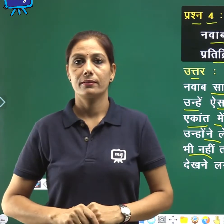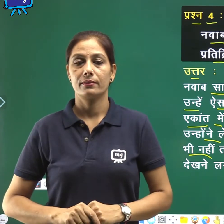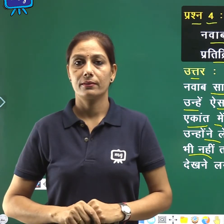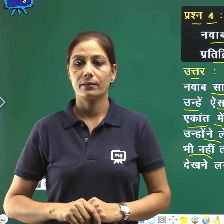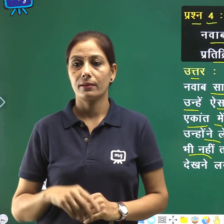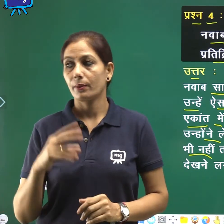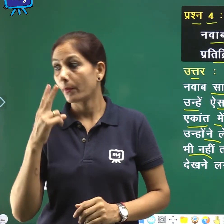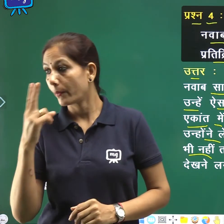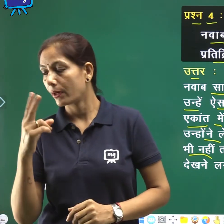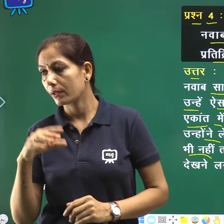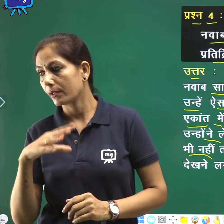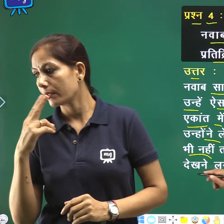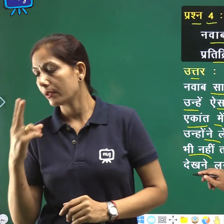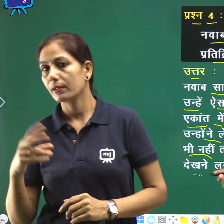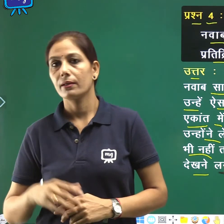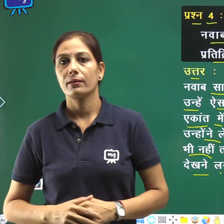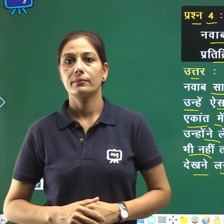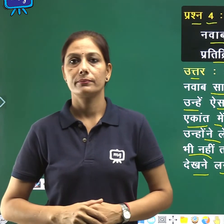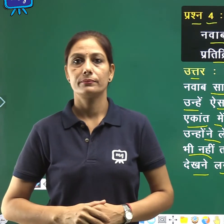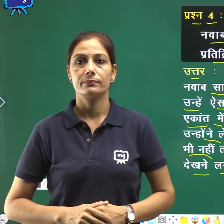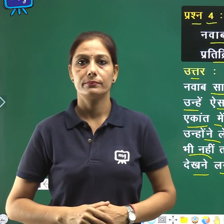बाहर देखने लगे।